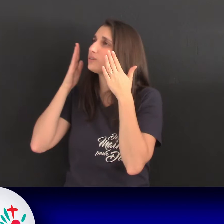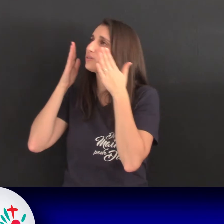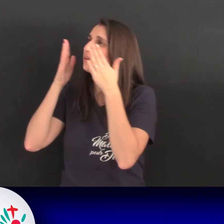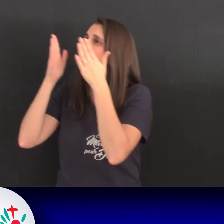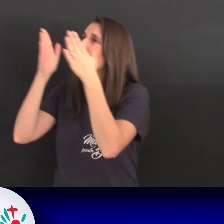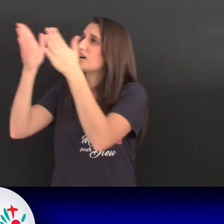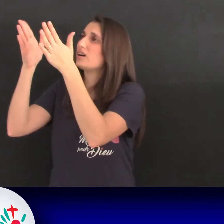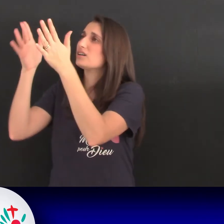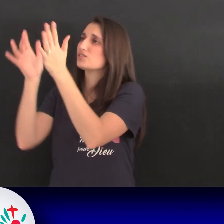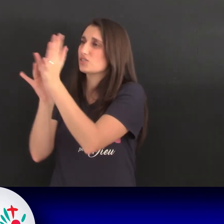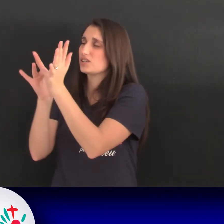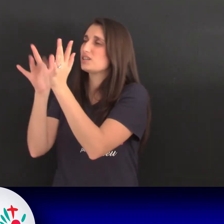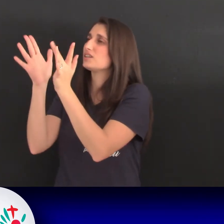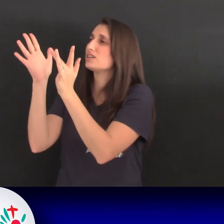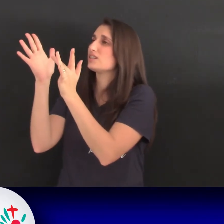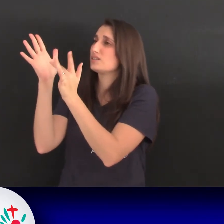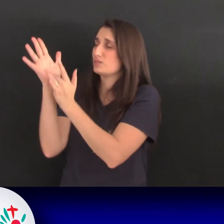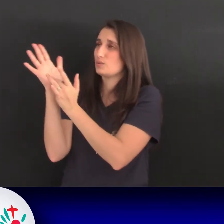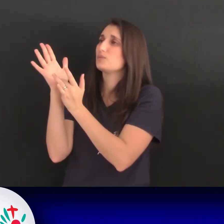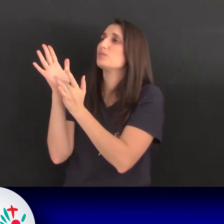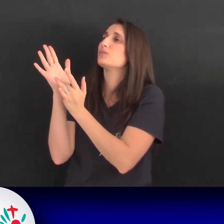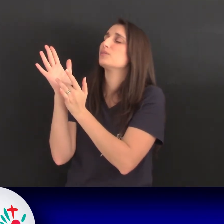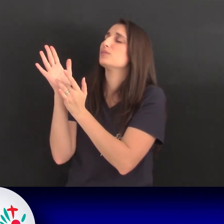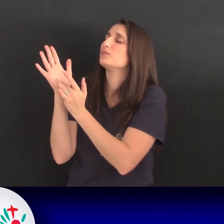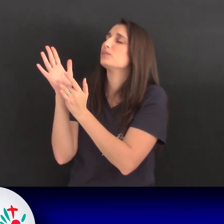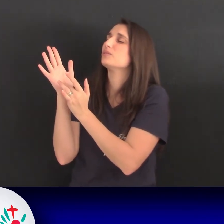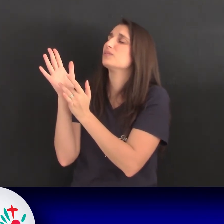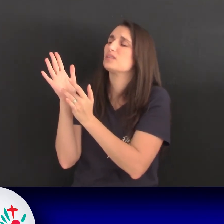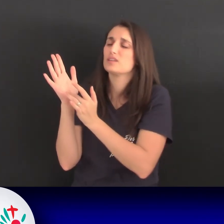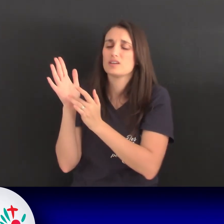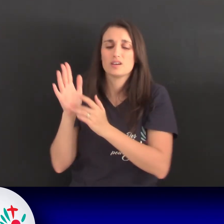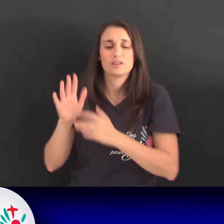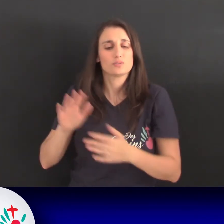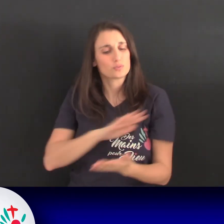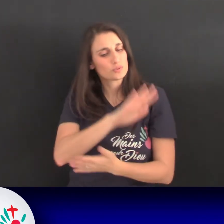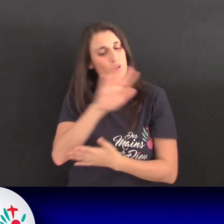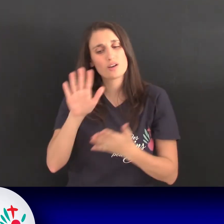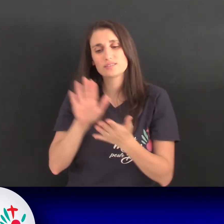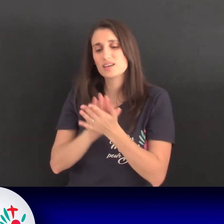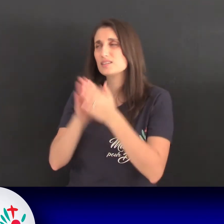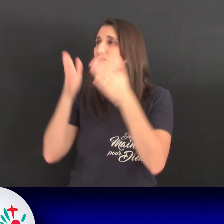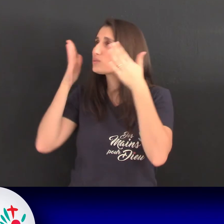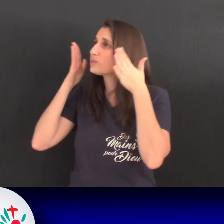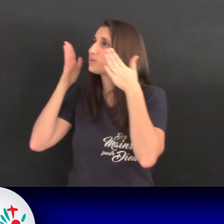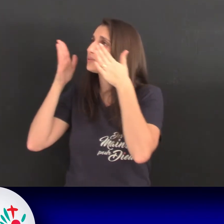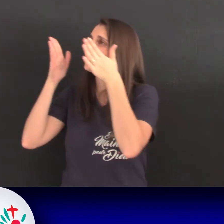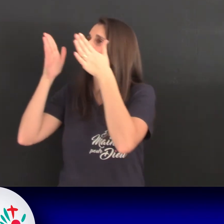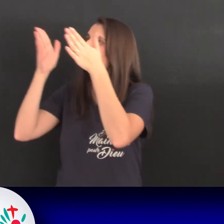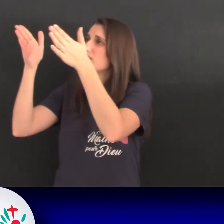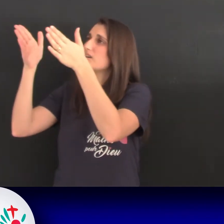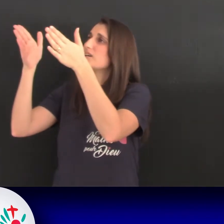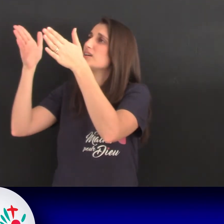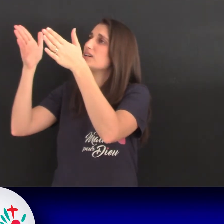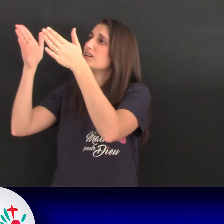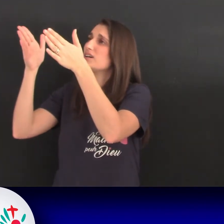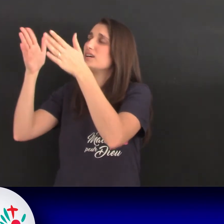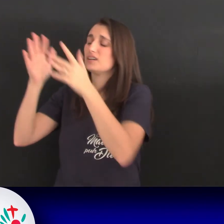centré sur toi, Jésus, tout centré sur